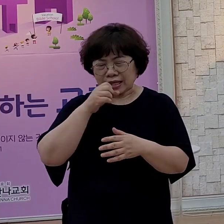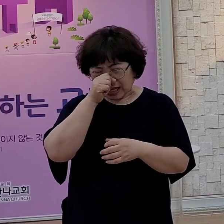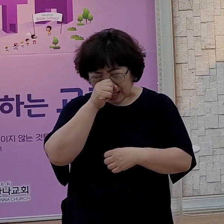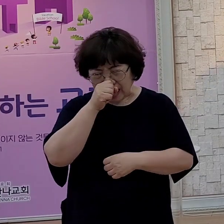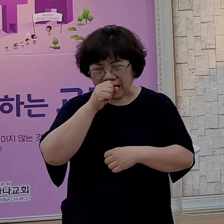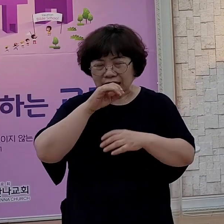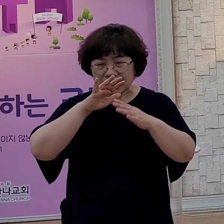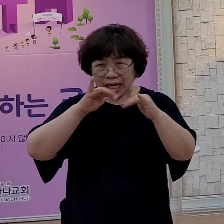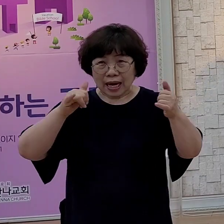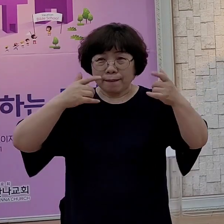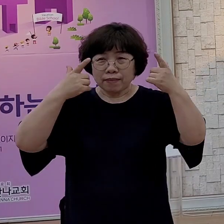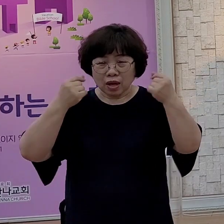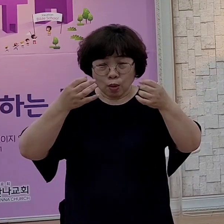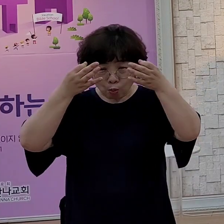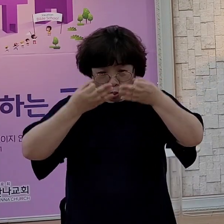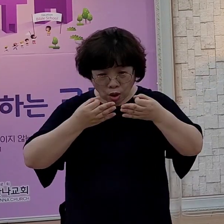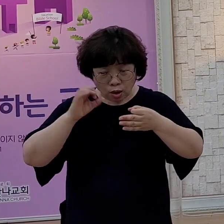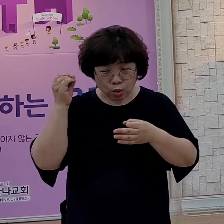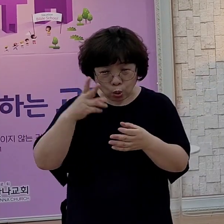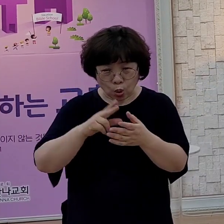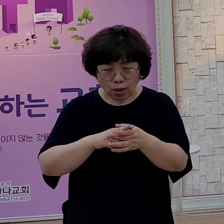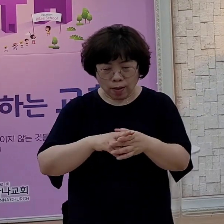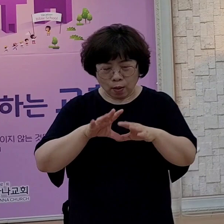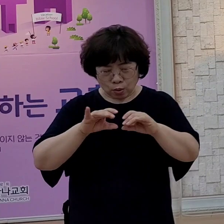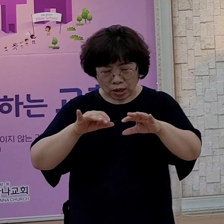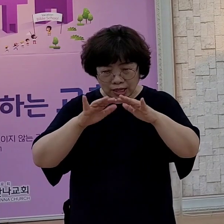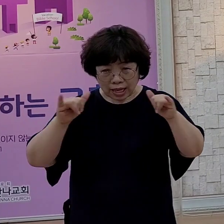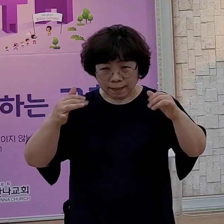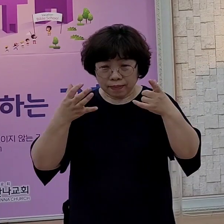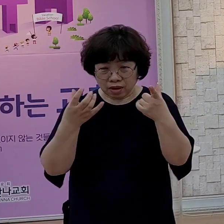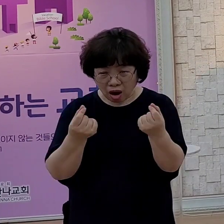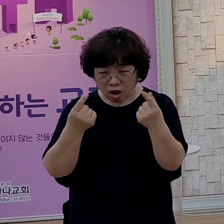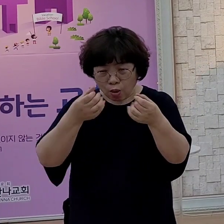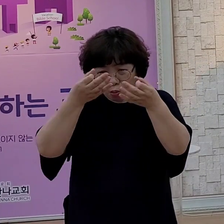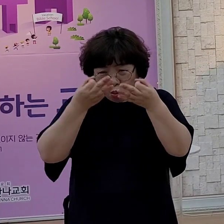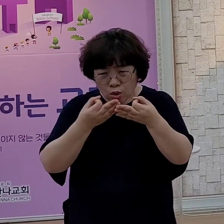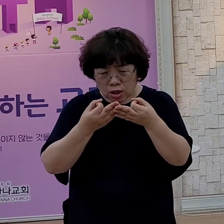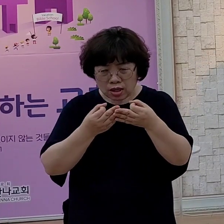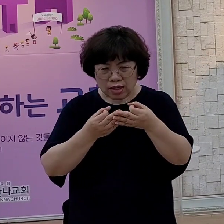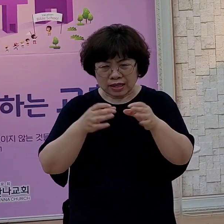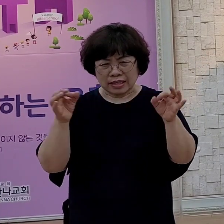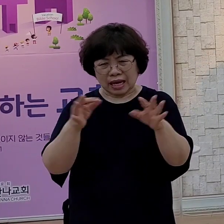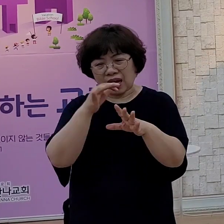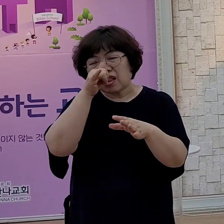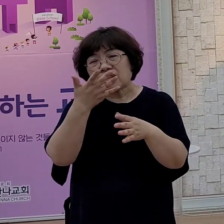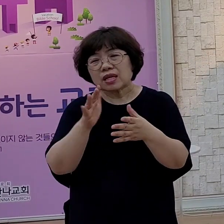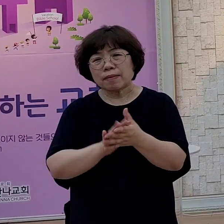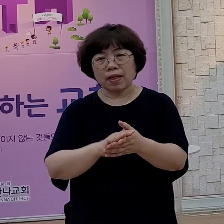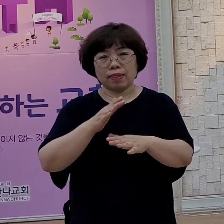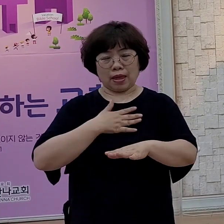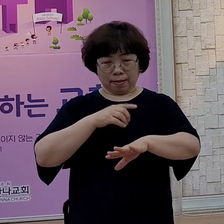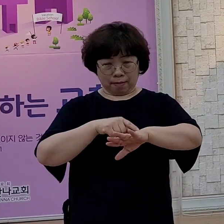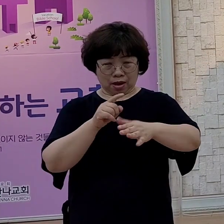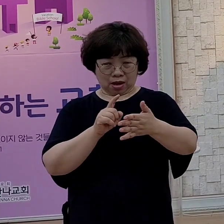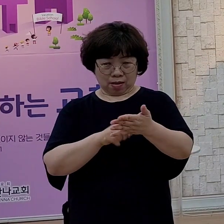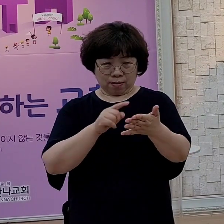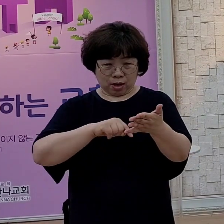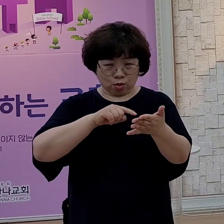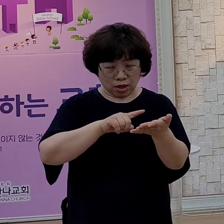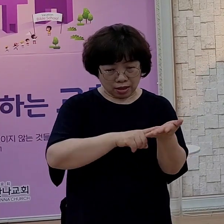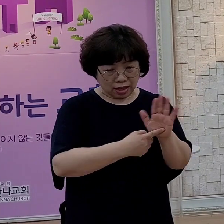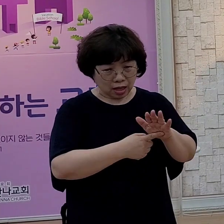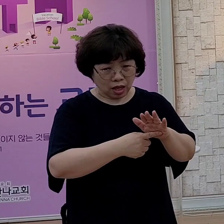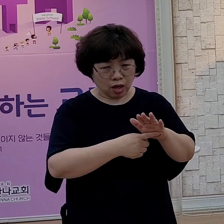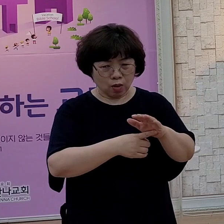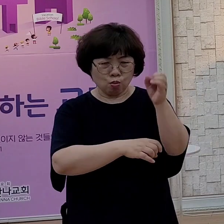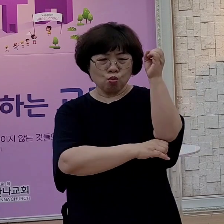보이고 선하게 보이고 막 이렇게 온유한 모습이 잠시 나올지 몰라도 내 마음에서 나타나는 모든